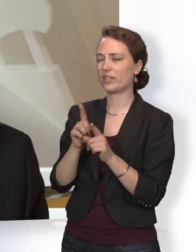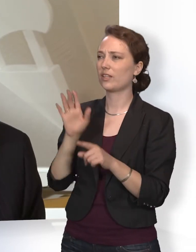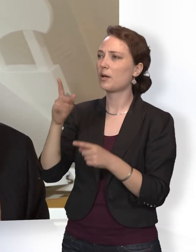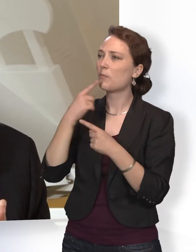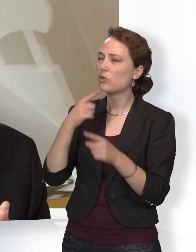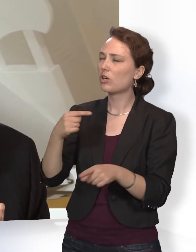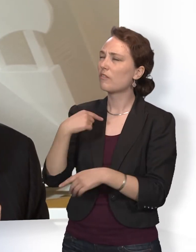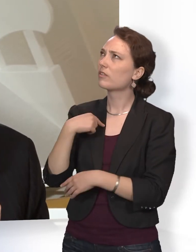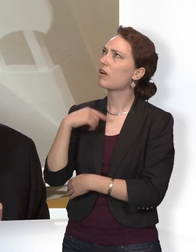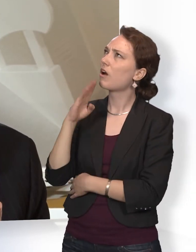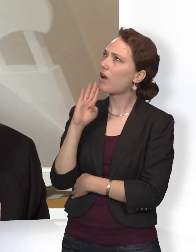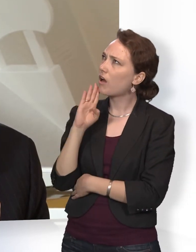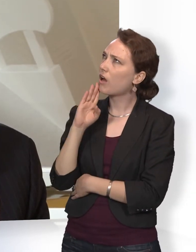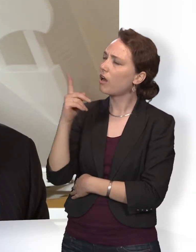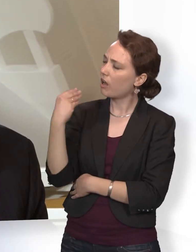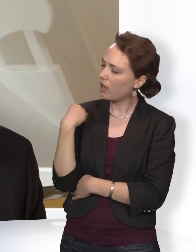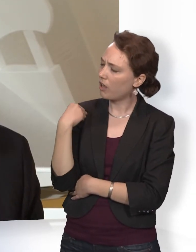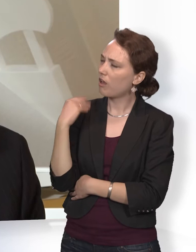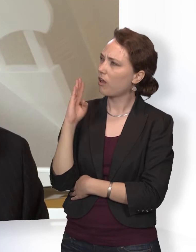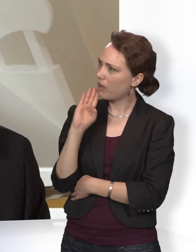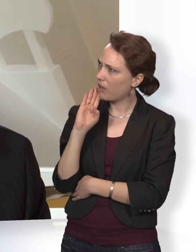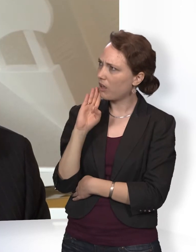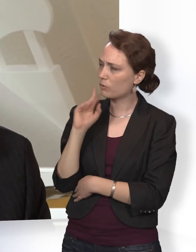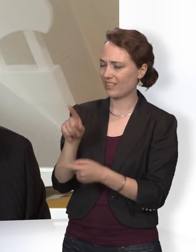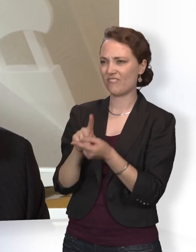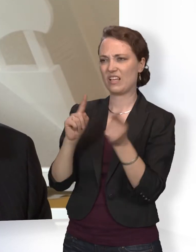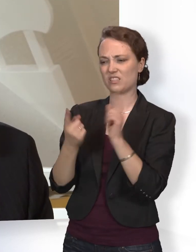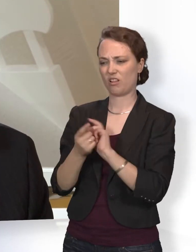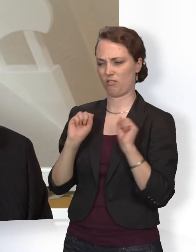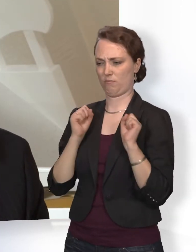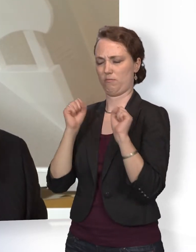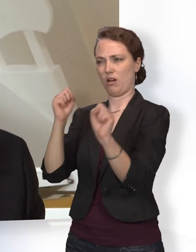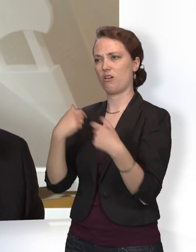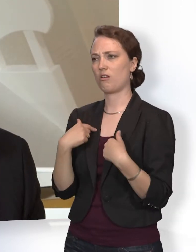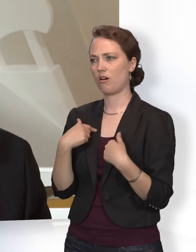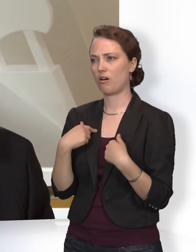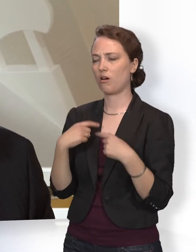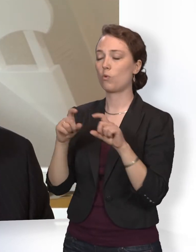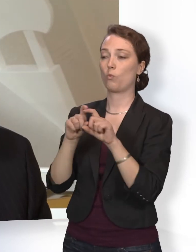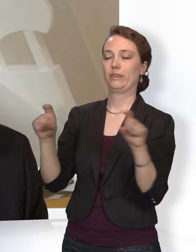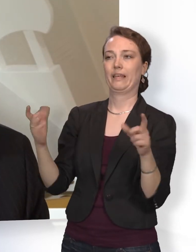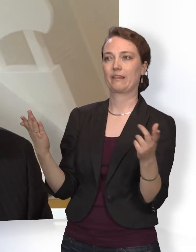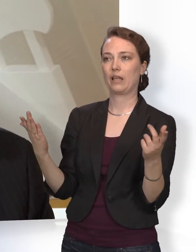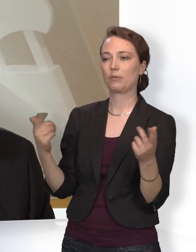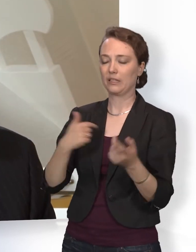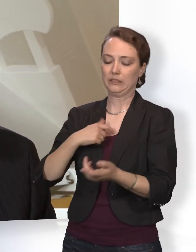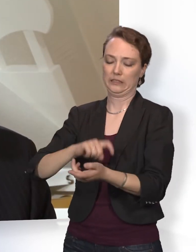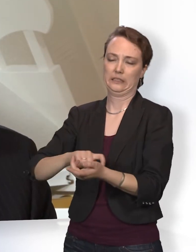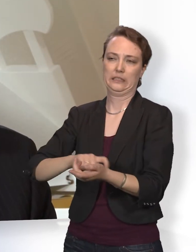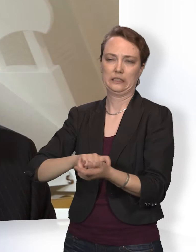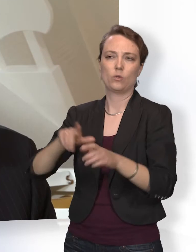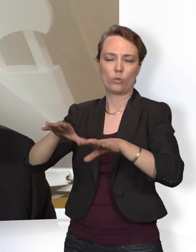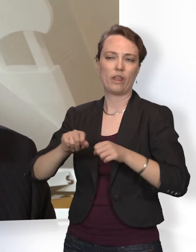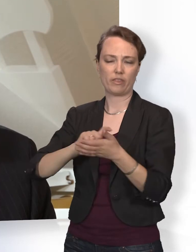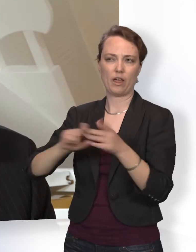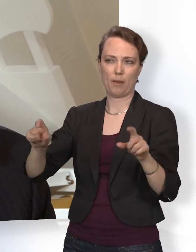Und der Wechsel Macher sein, also im Unternehmen, ich bin nur ein Vollblutunternehmer,